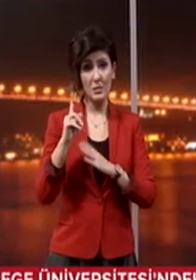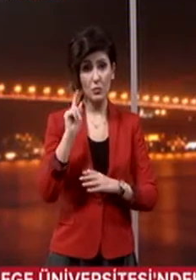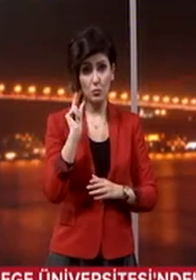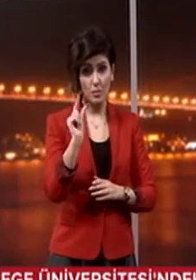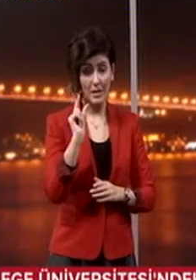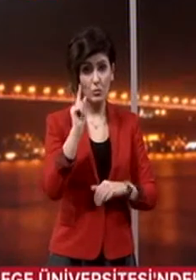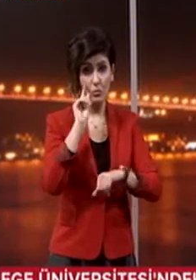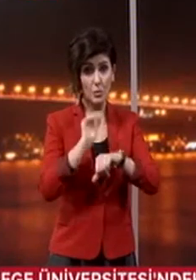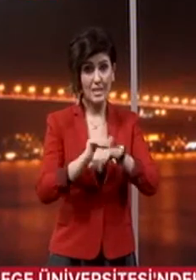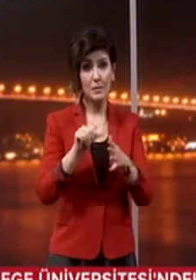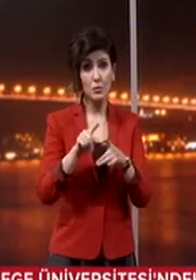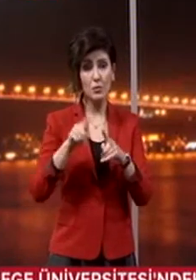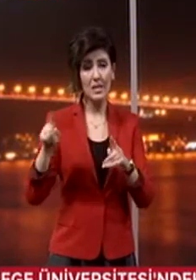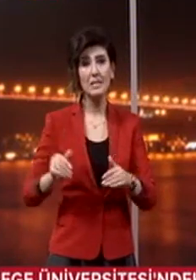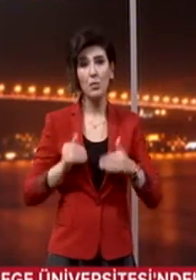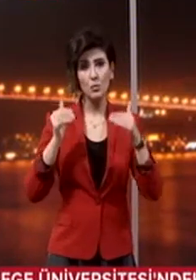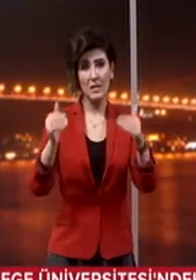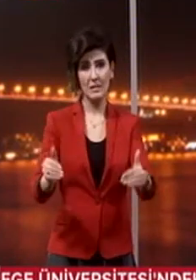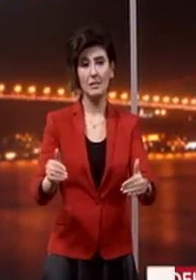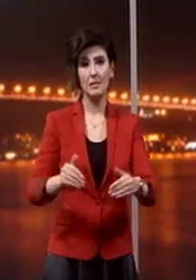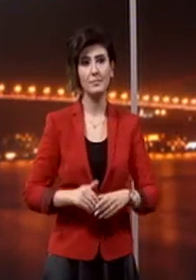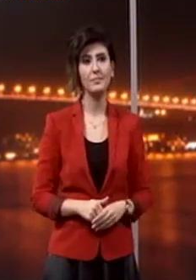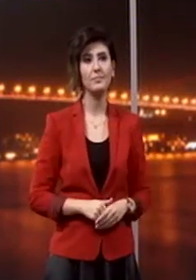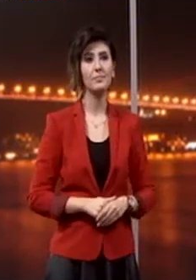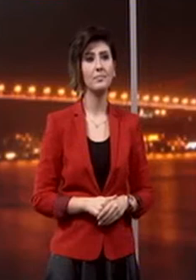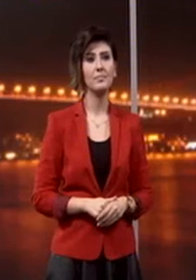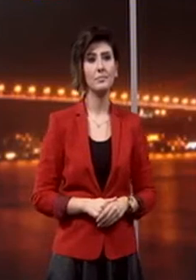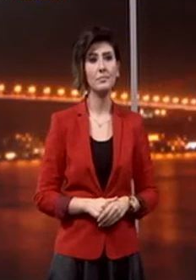süren bir şüphelinin gözetim süresi de uzatıldı.